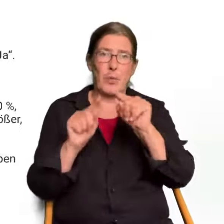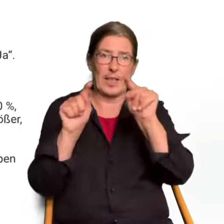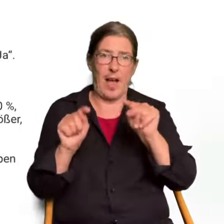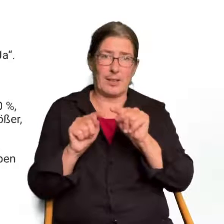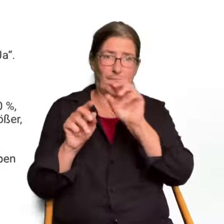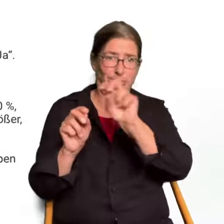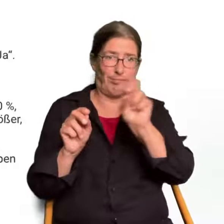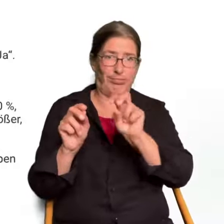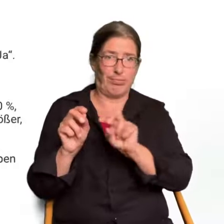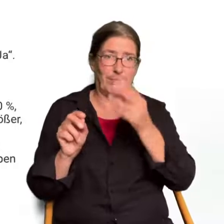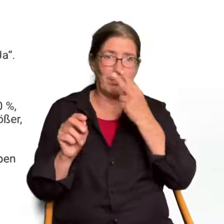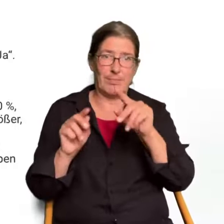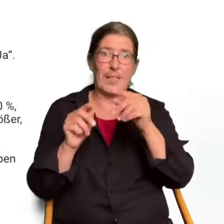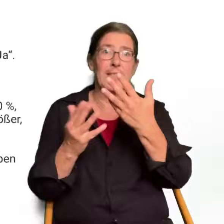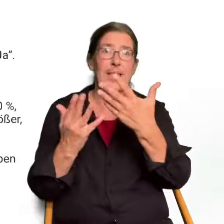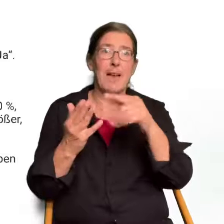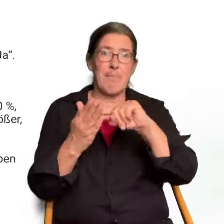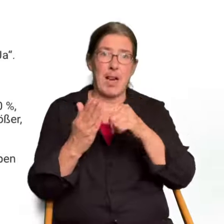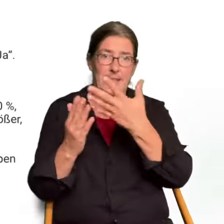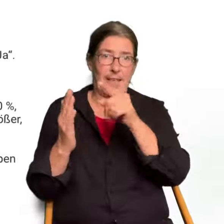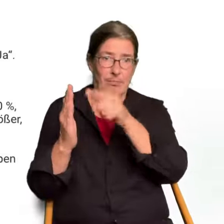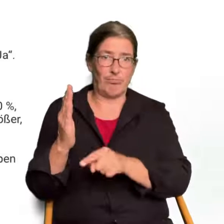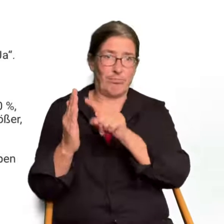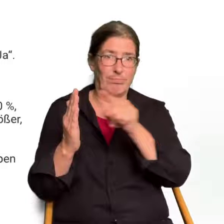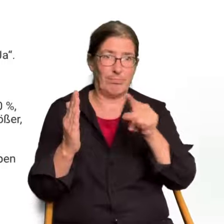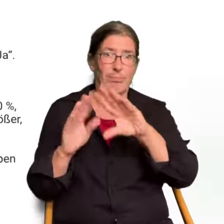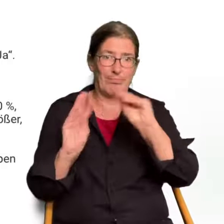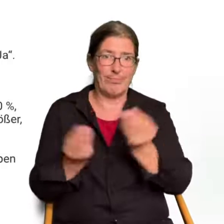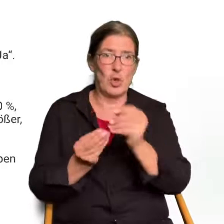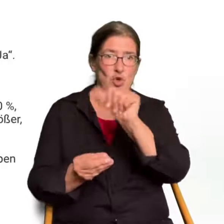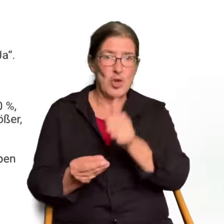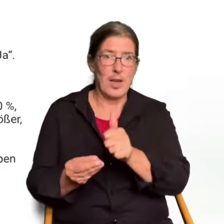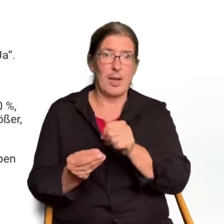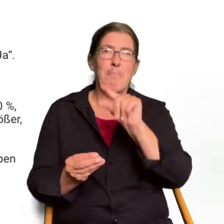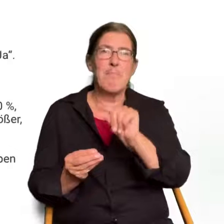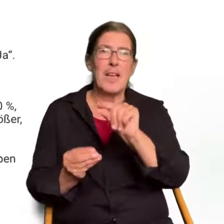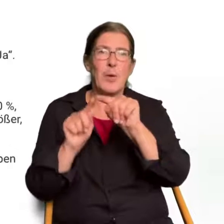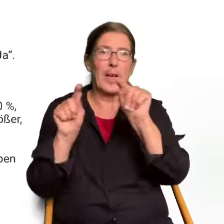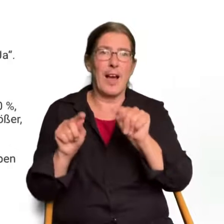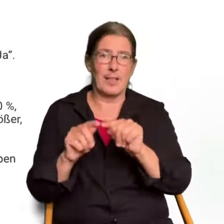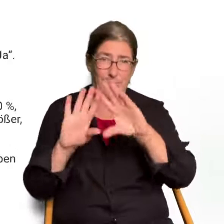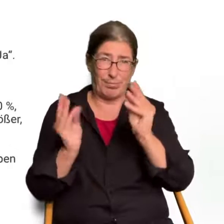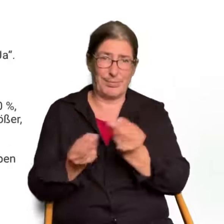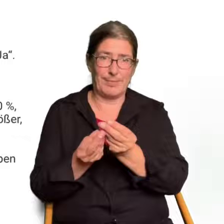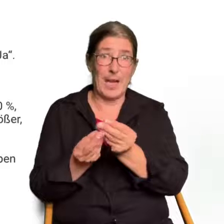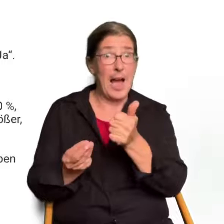seht ihr das Quadrat das sind 10 x 10 Mini Quadrate also 100 Mini Quadrate insgesamt